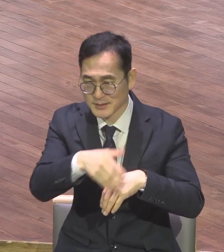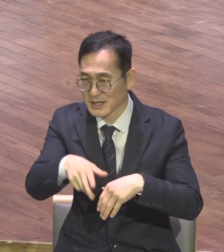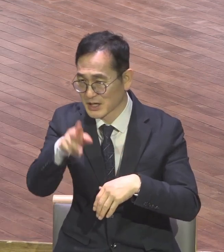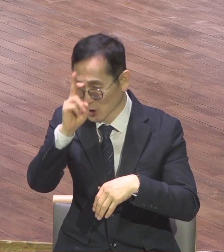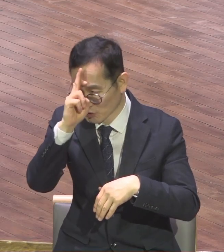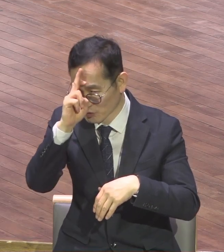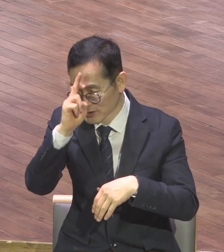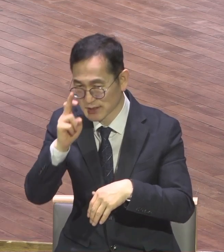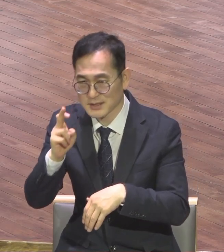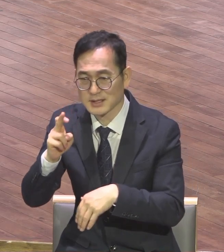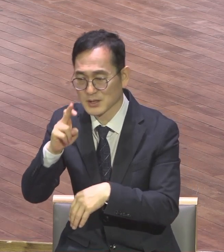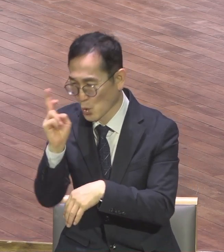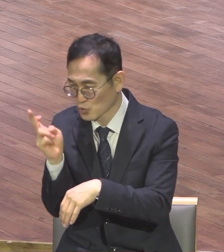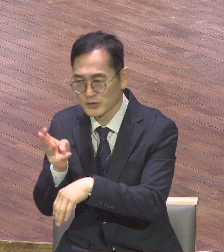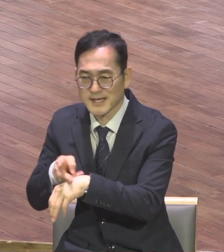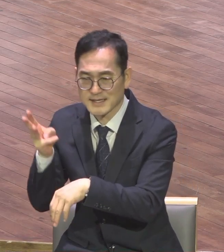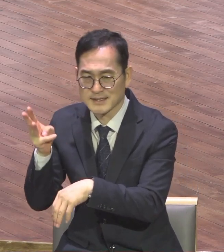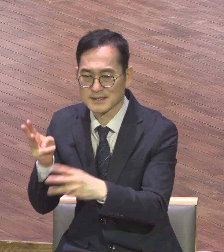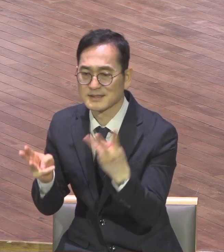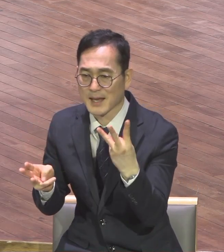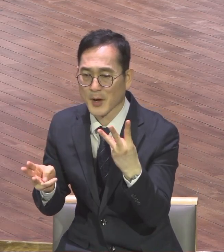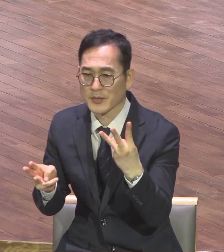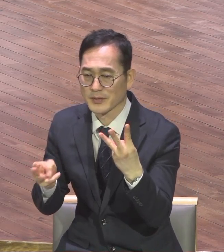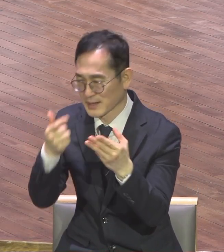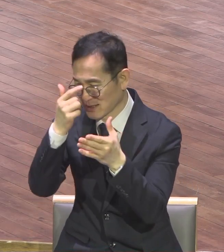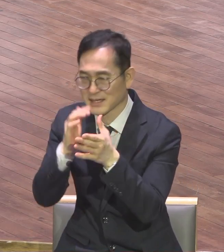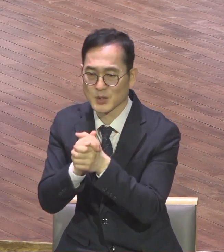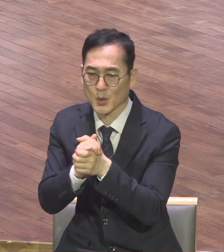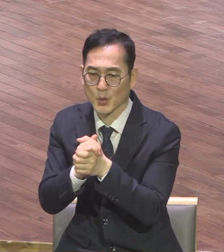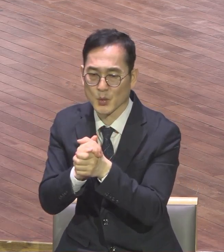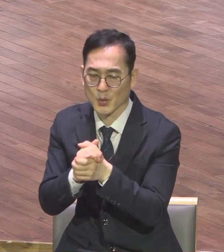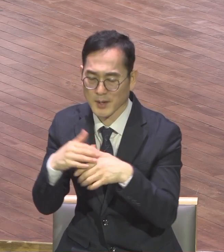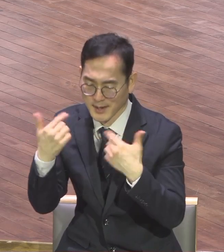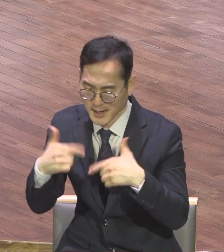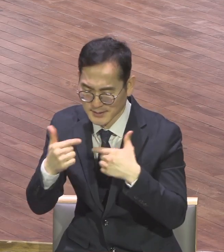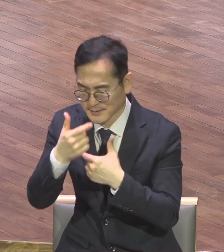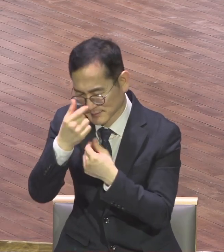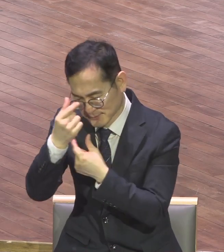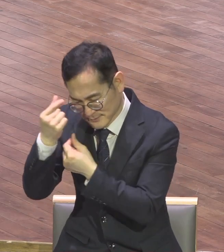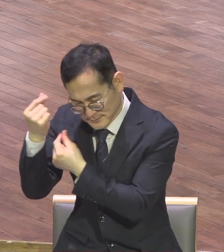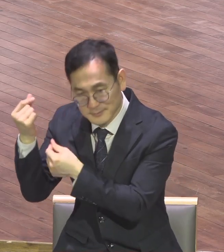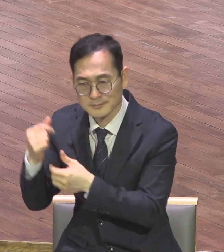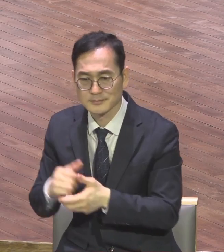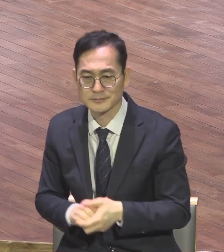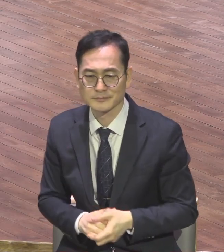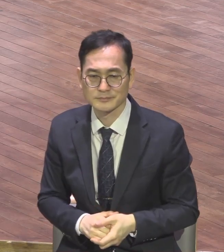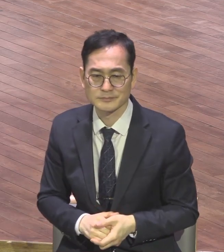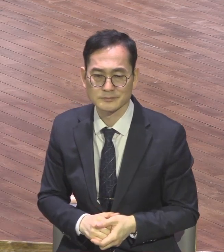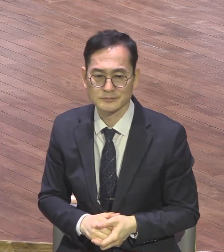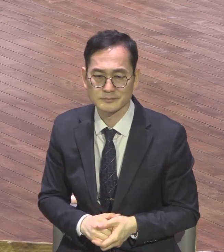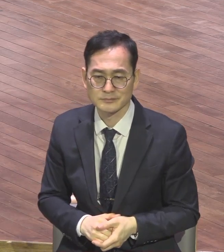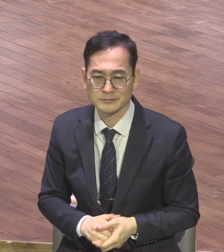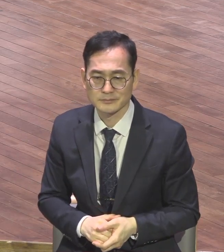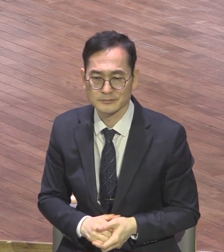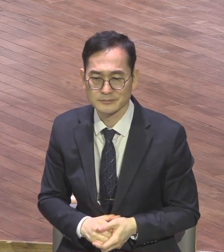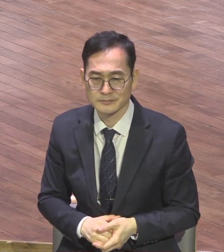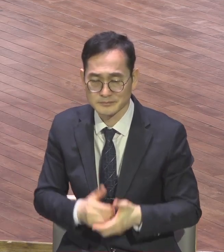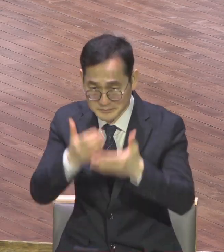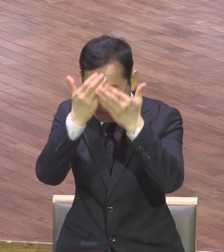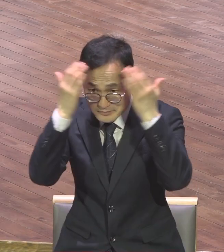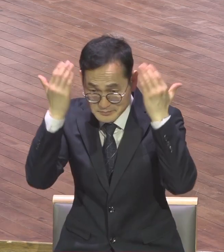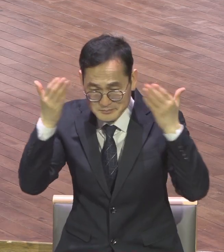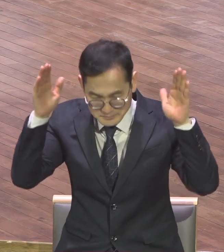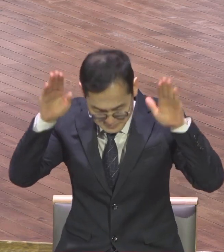12시, 3시입니다. 이렇게 하루 세 번을 꼭 기도해요. 모슬림들 하루 다섯 번 하죠. 시간 딱